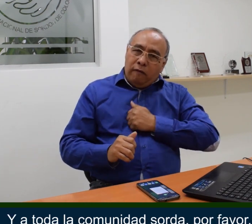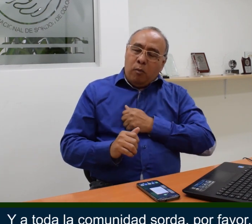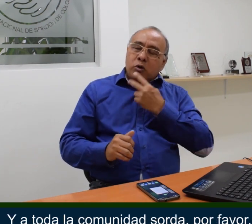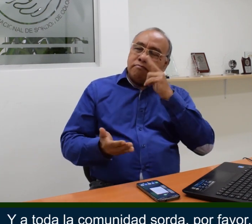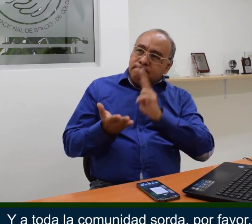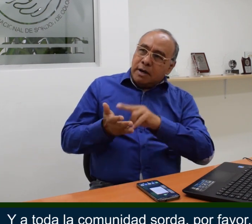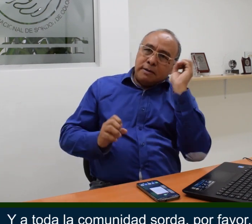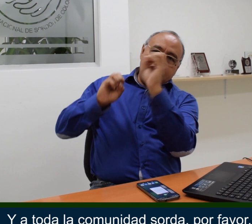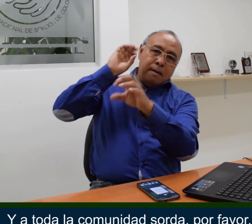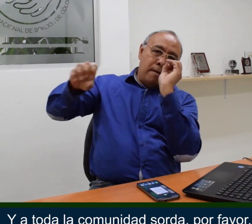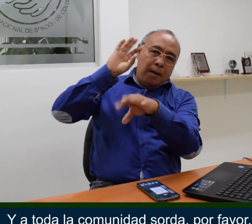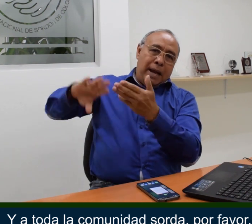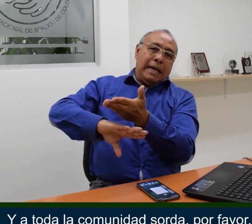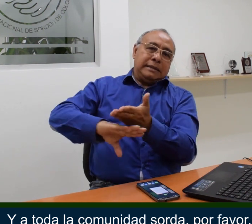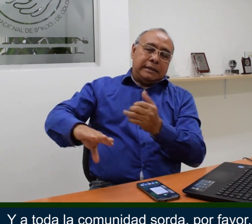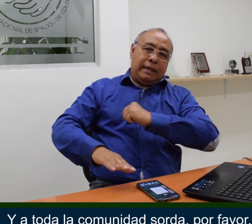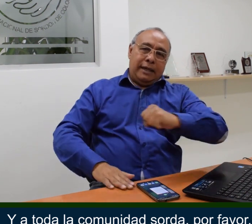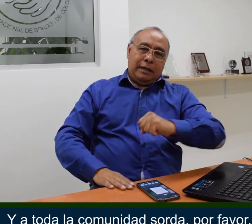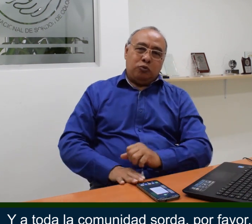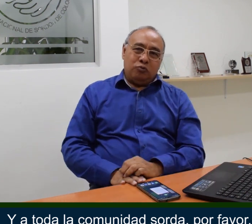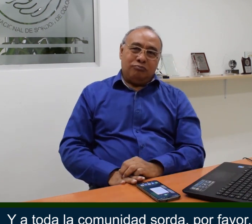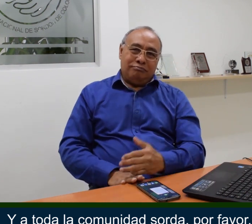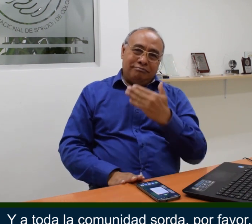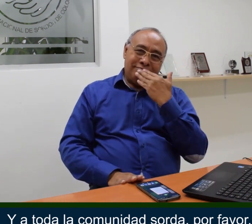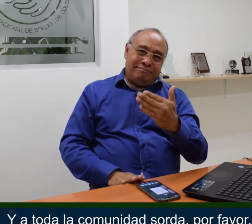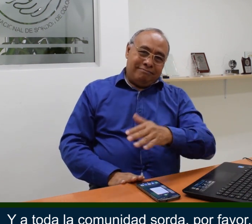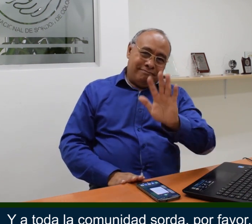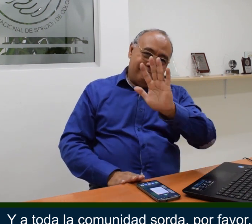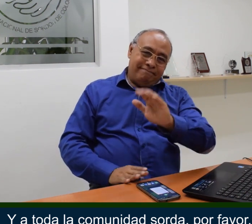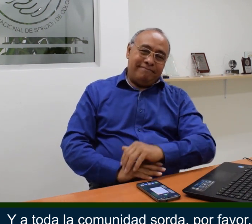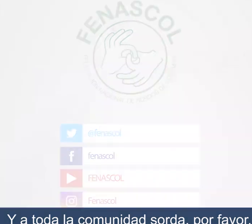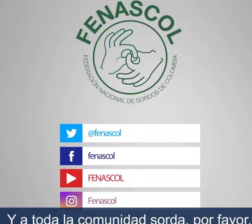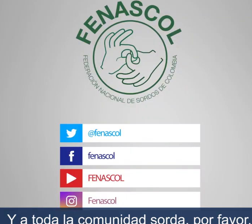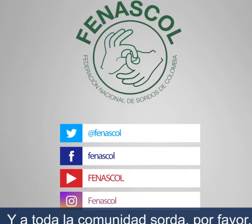Y a toda la comunidad sorda, por favor, no dejemos de exigir nuestros derechos. Gracias.